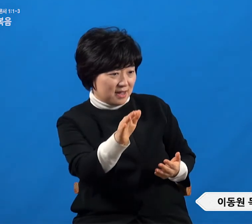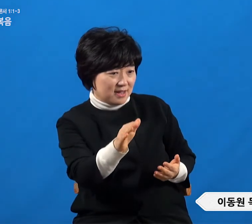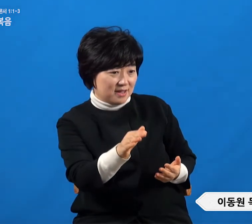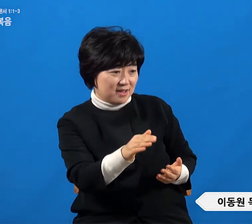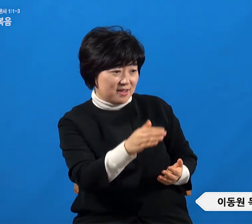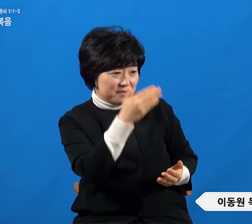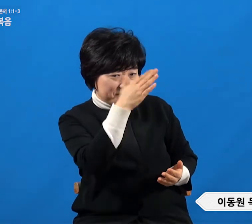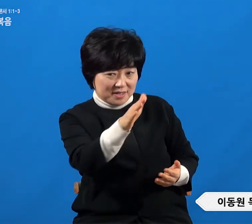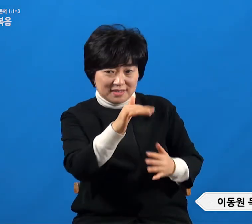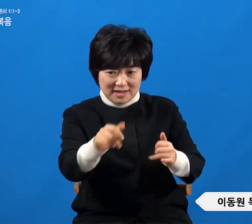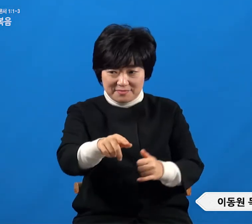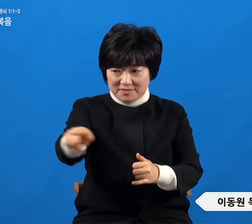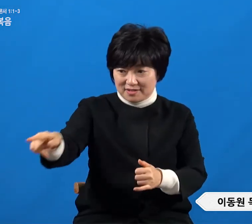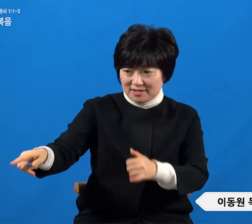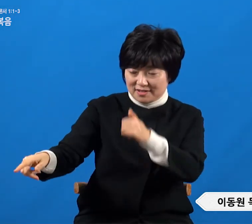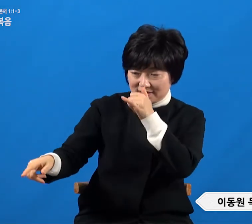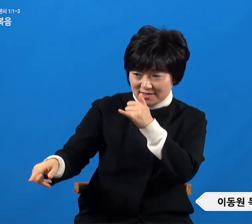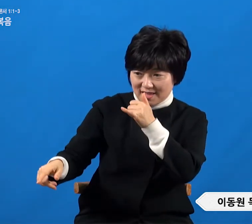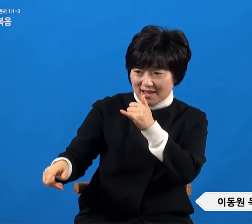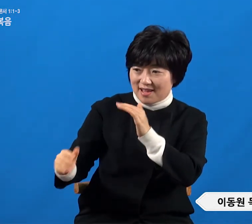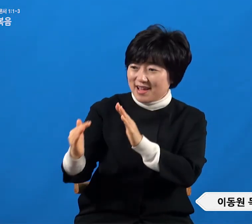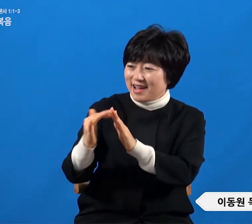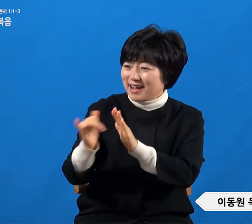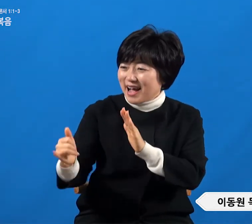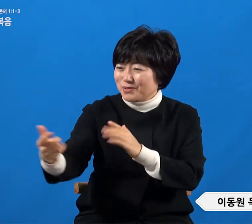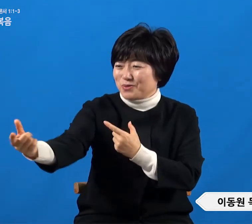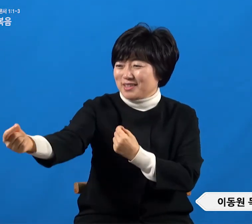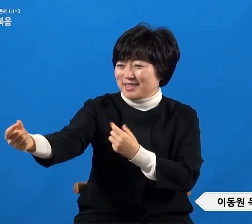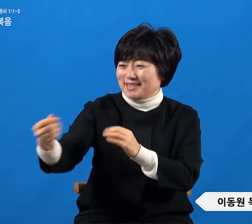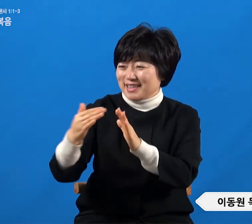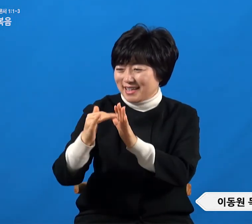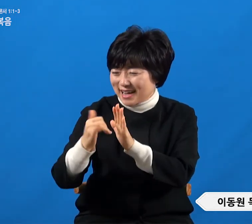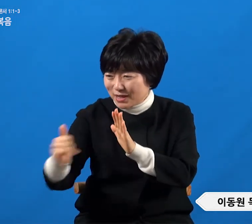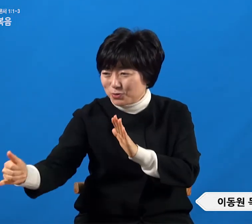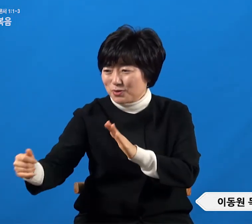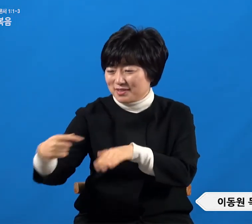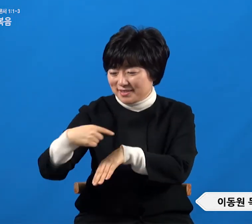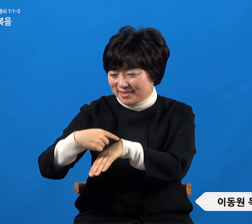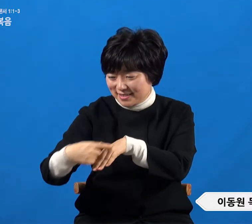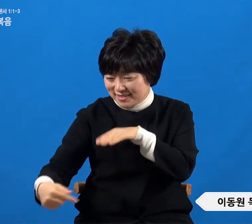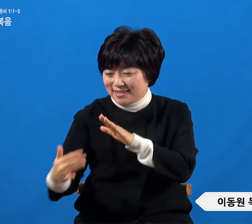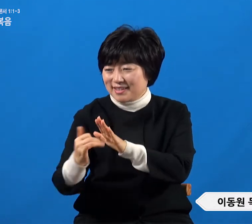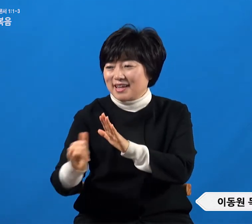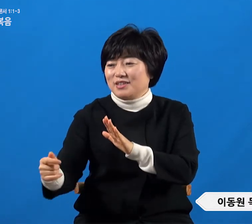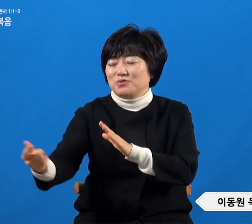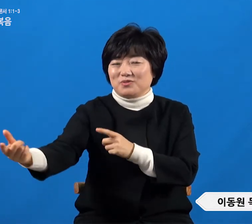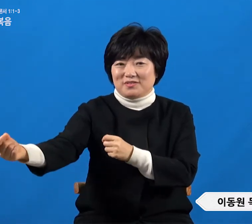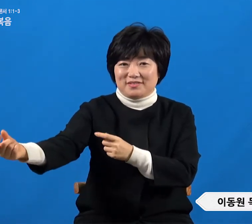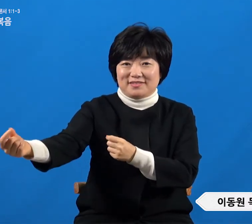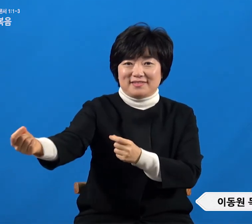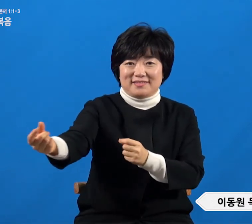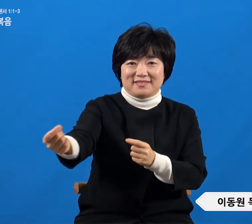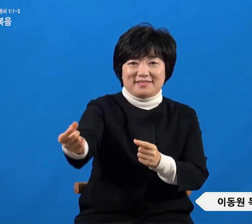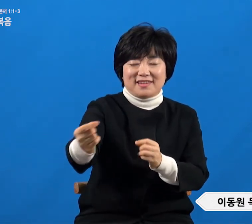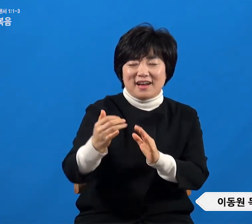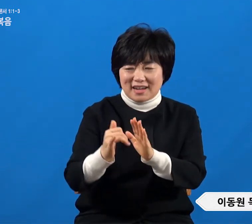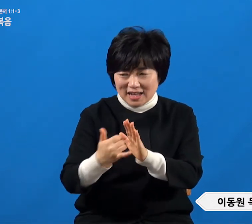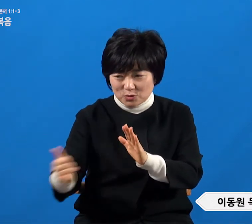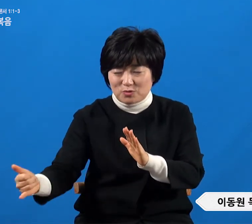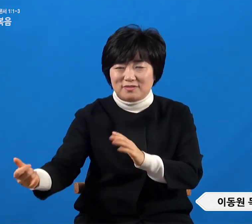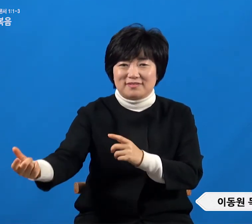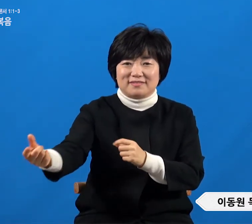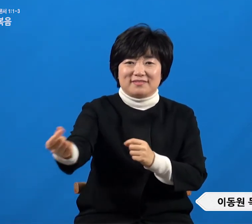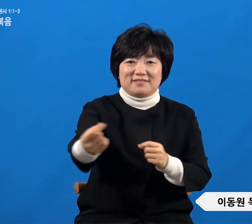있으면 쳐다보시면서 아, 가족이시네요. 한번 해보세요. 다 같이 시작. 가족이시네요.